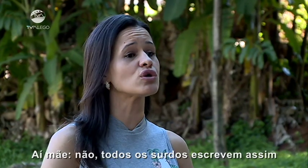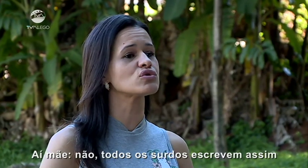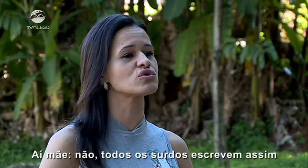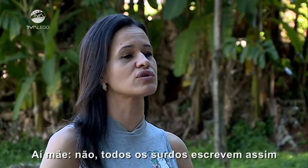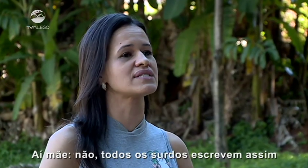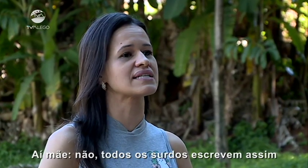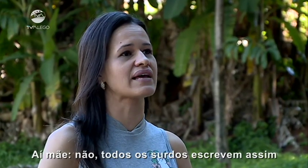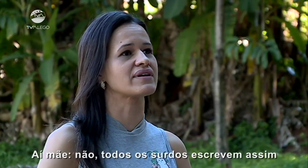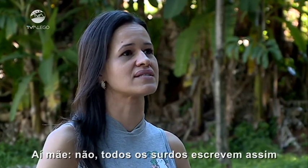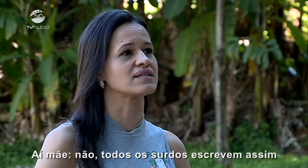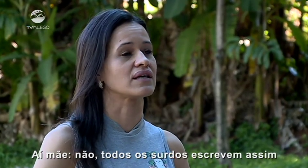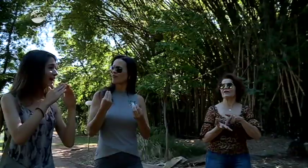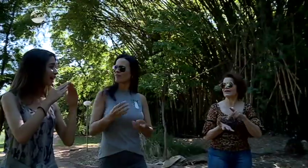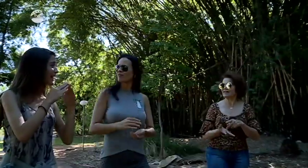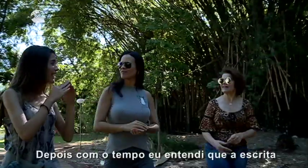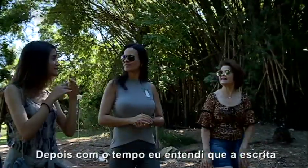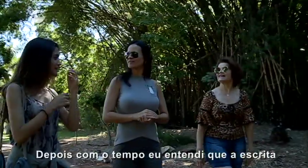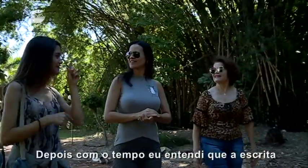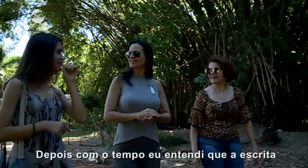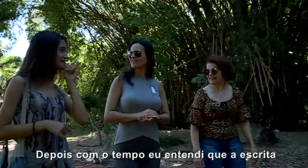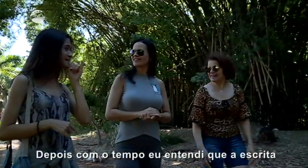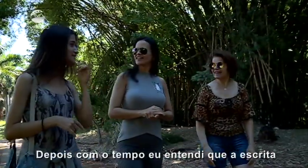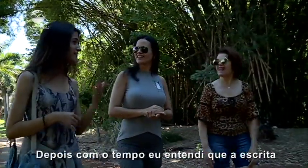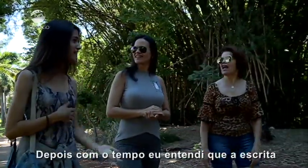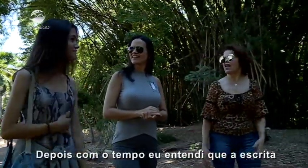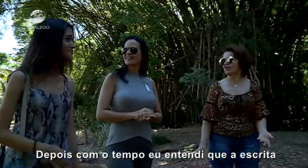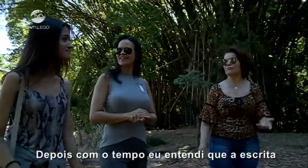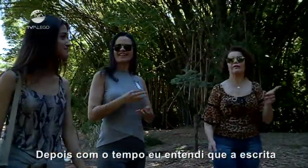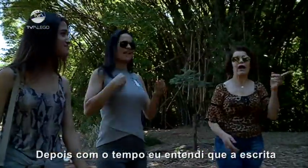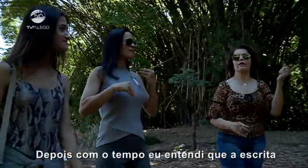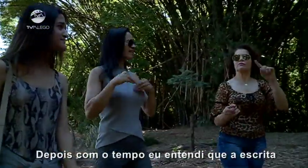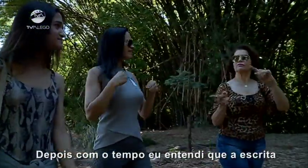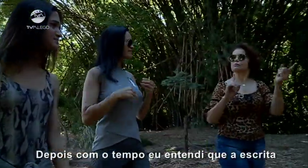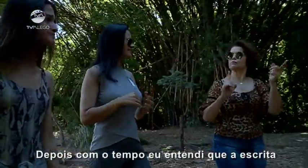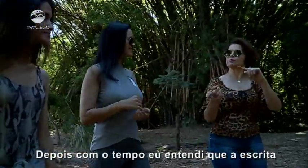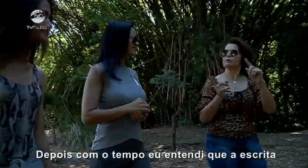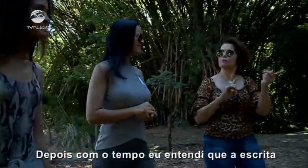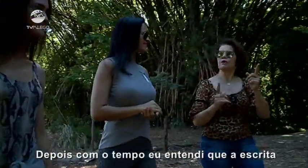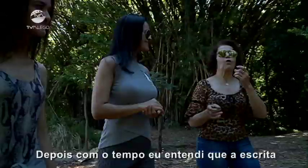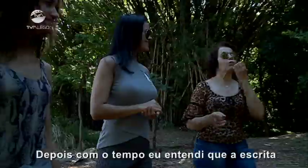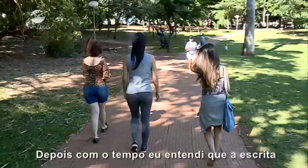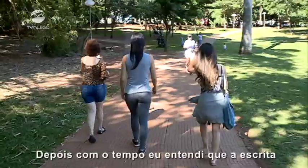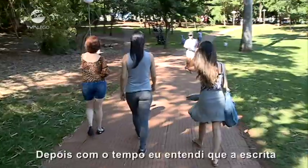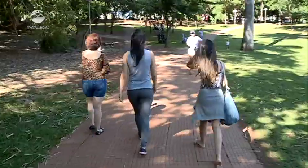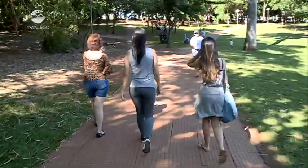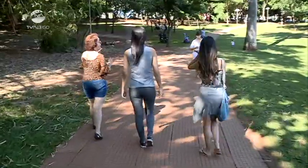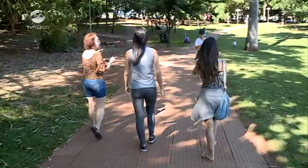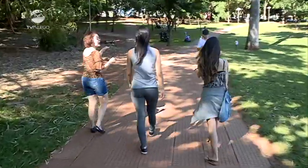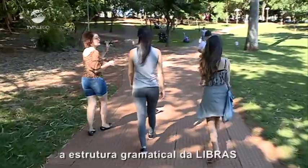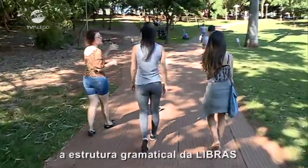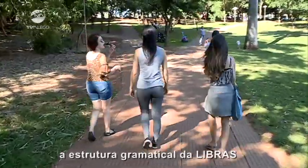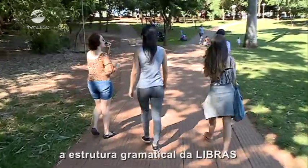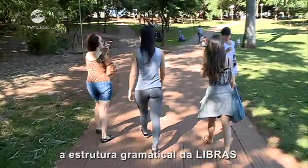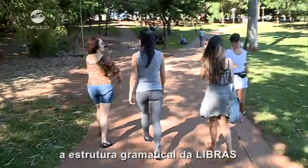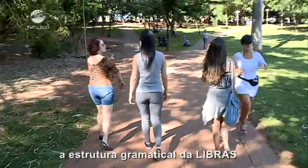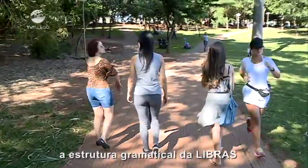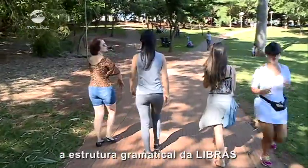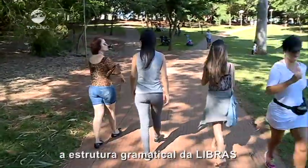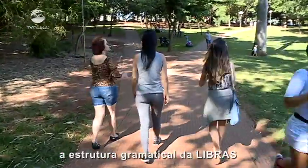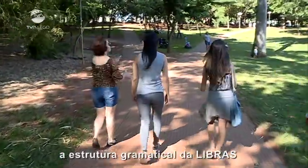os surdos escrevem assim. Depois, com o tempo, eu entendi que a escrita, a estrutura gramatical